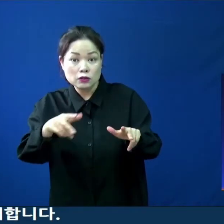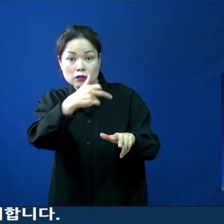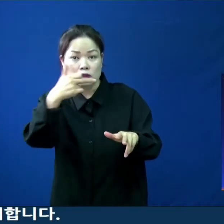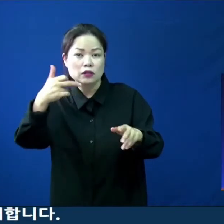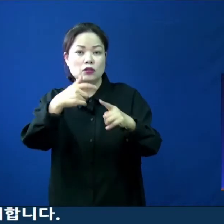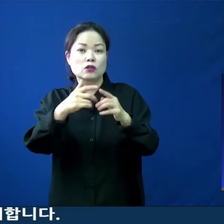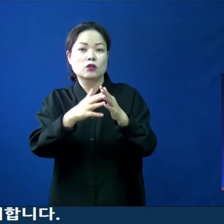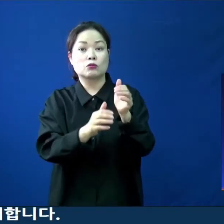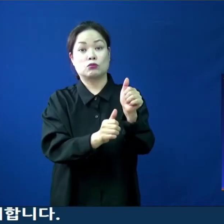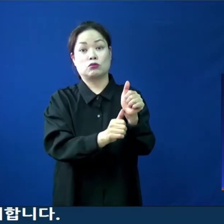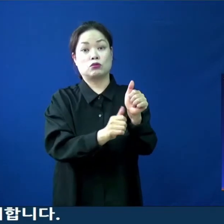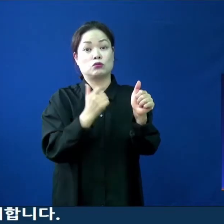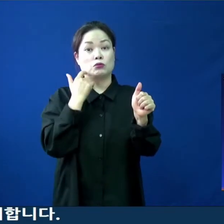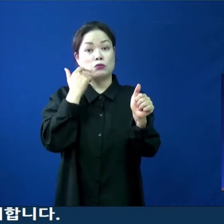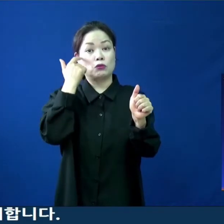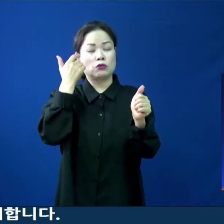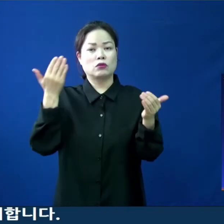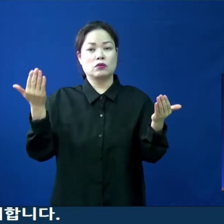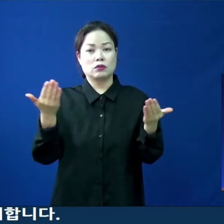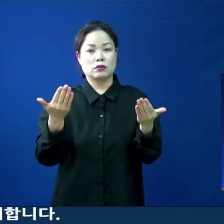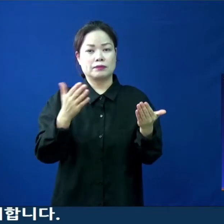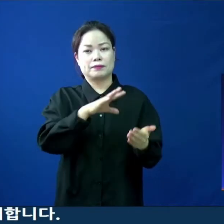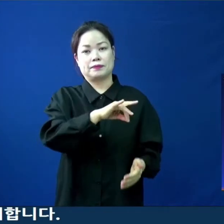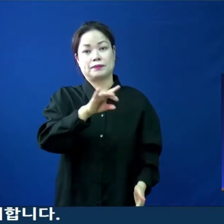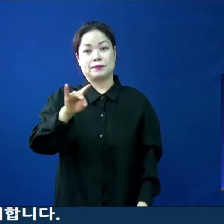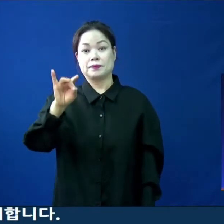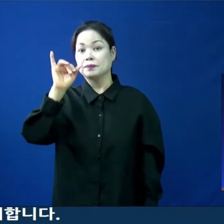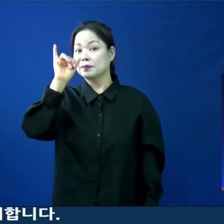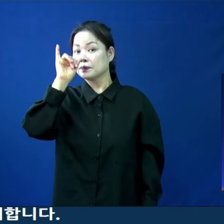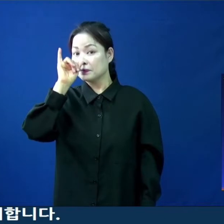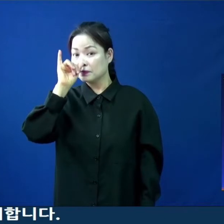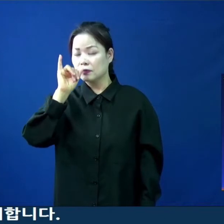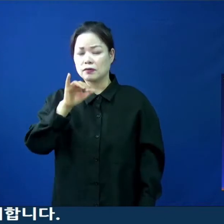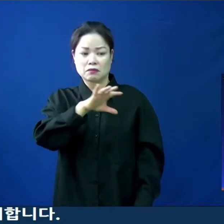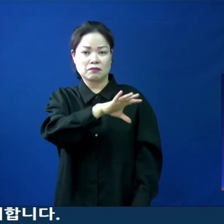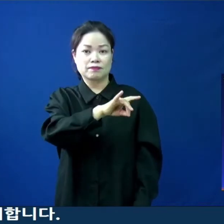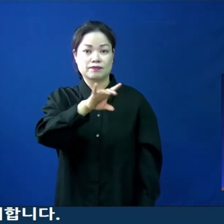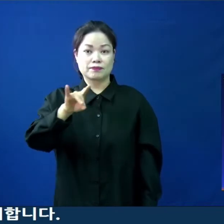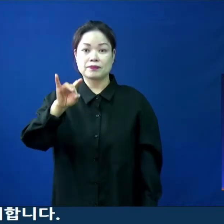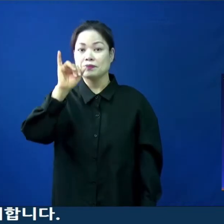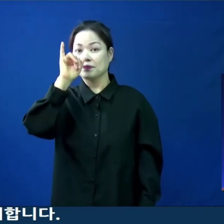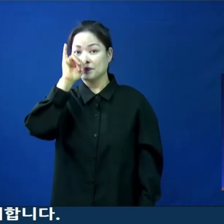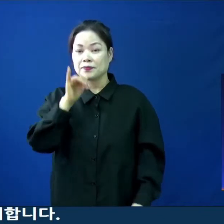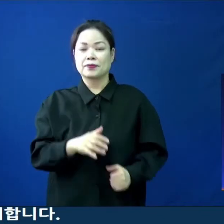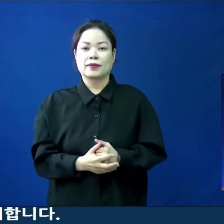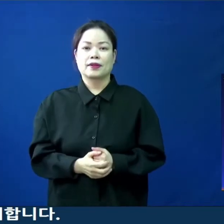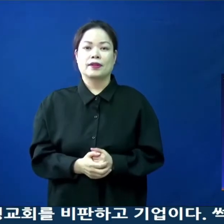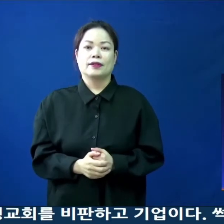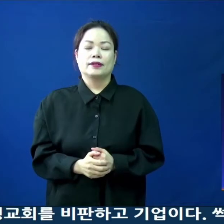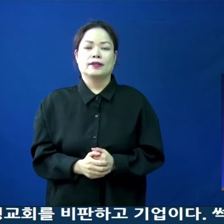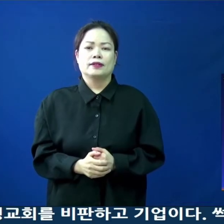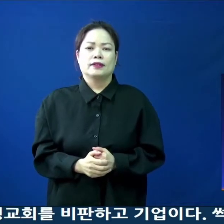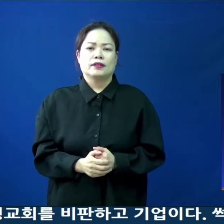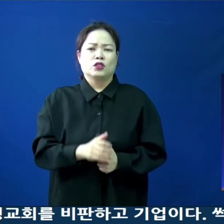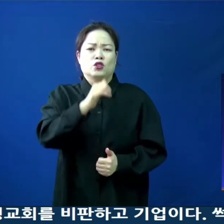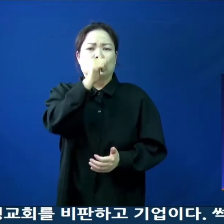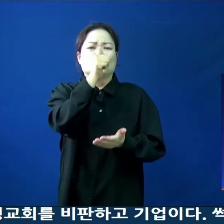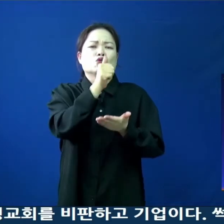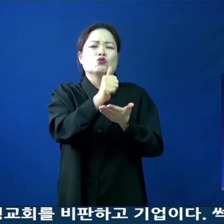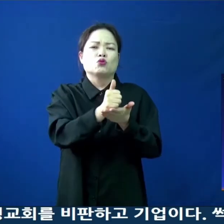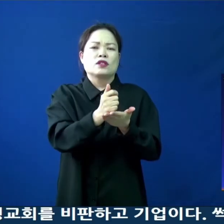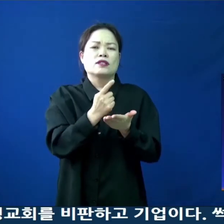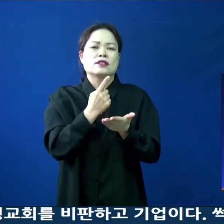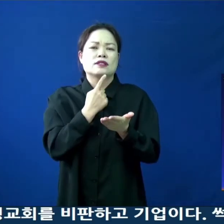대형교회 부교육자로 일하는 경우가 더러 있습니다. 종종 있죠. 사실 죄를